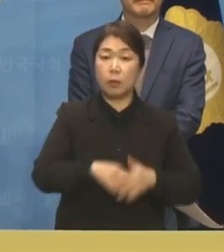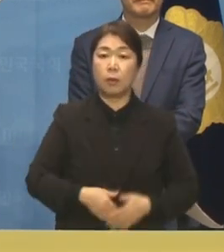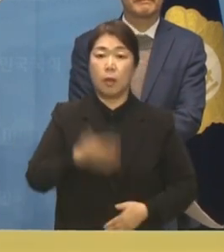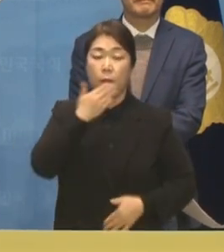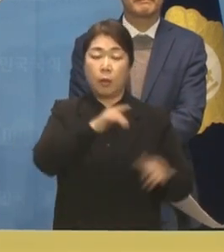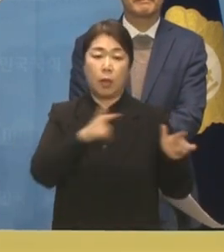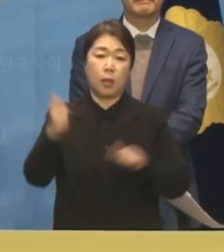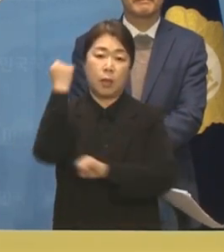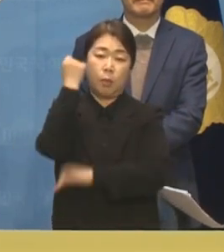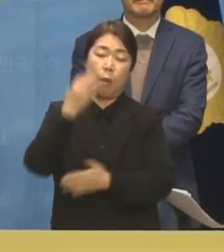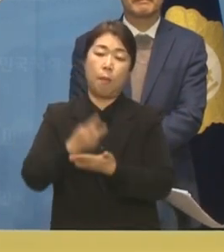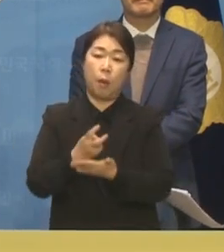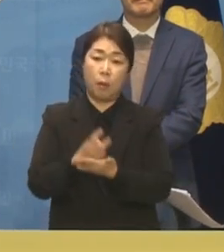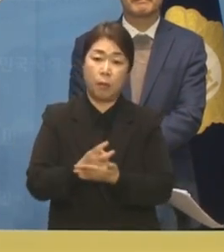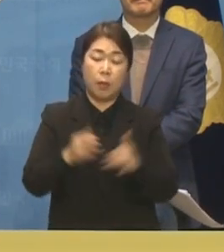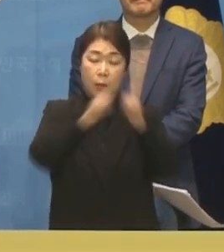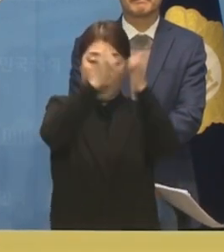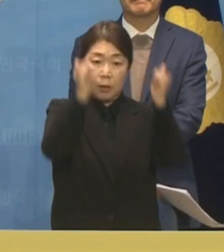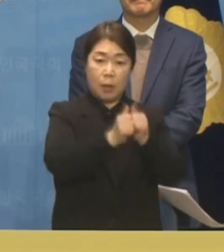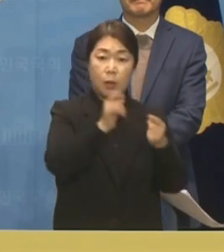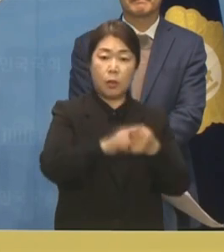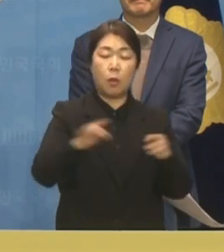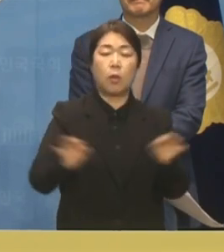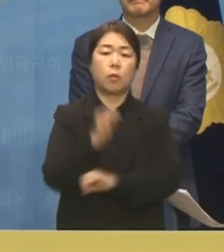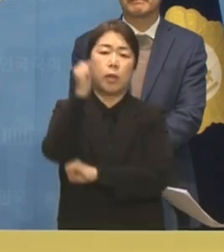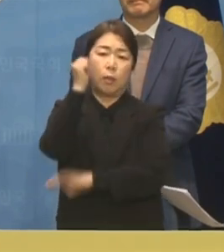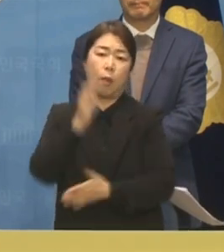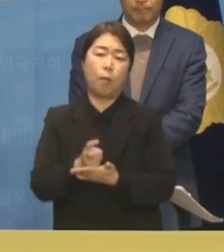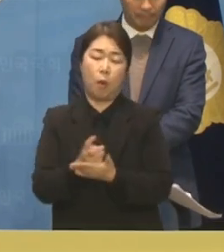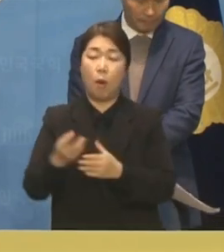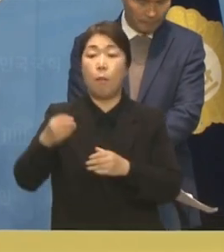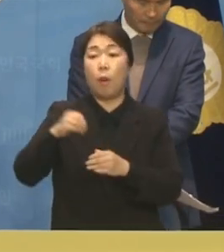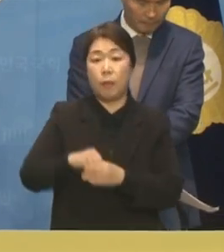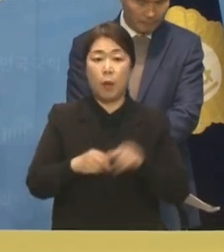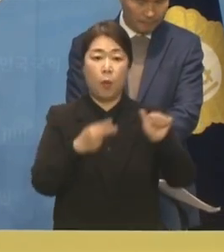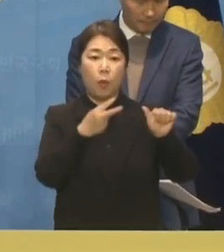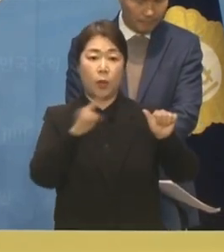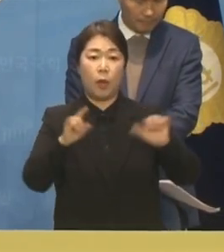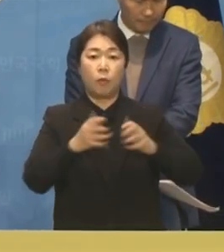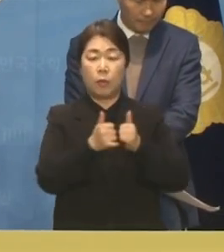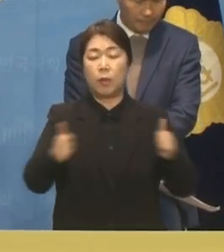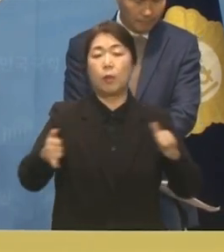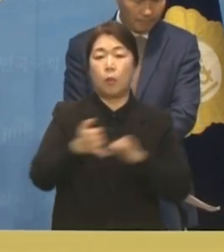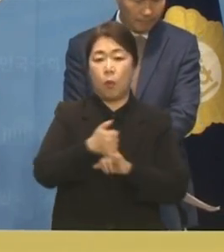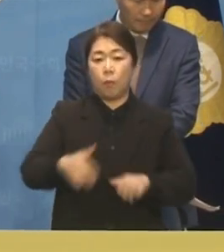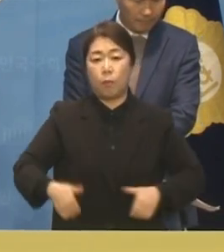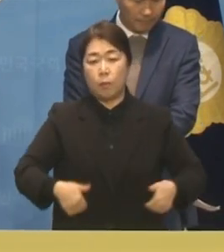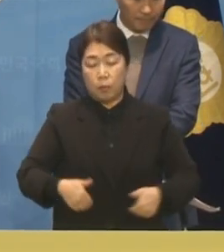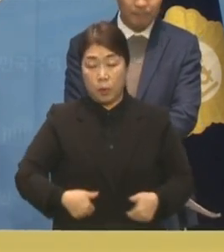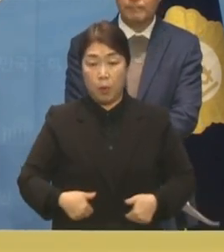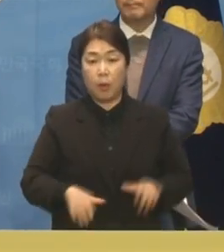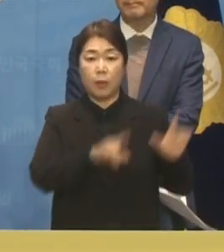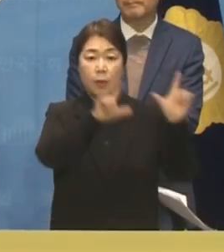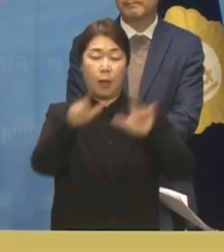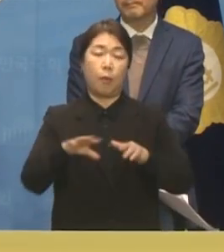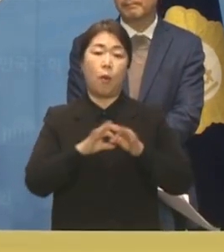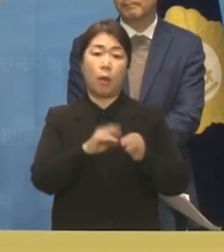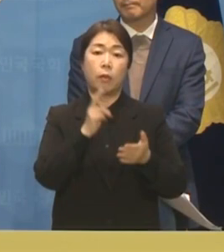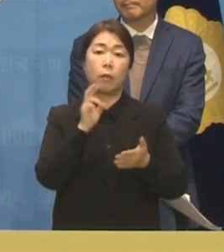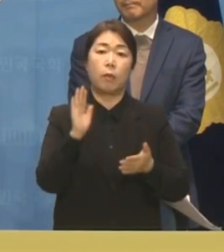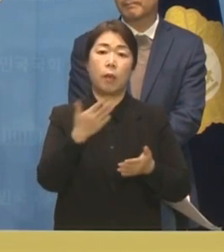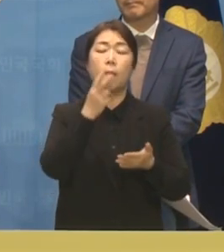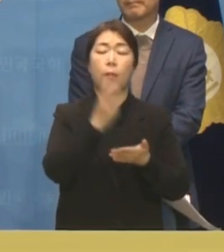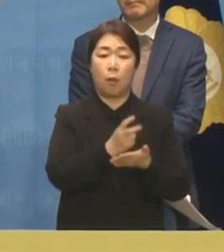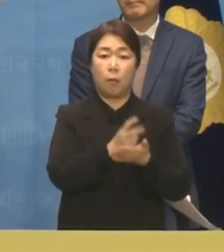먹거리 기본법, 사회적 경제 기본법을 포함한 5대 민생 법안, 이 법안은 서로